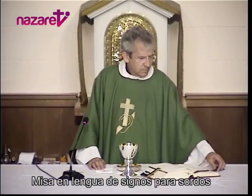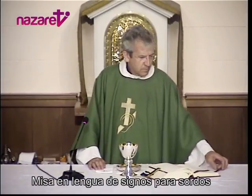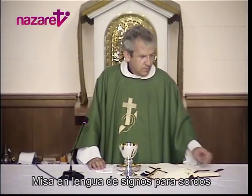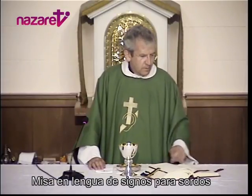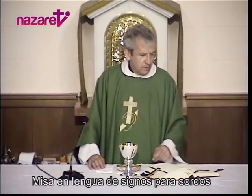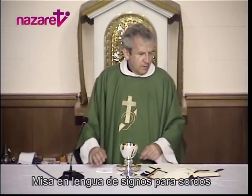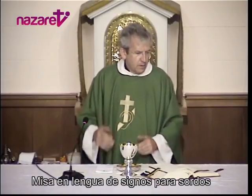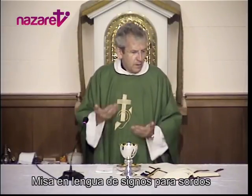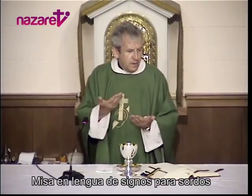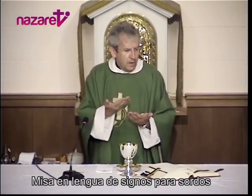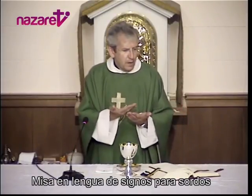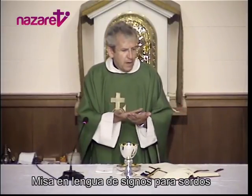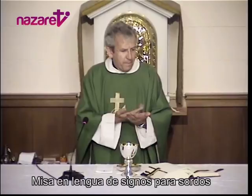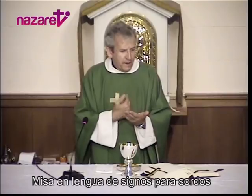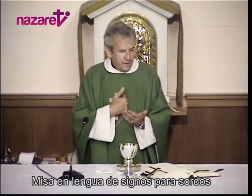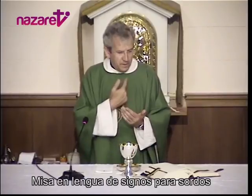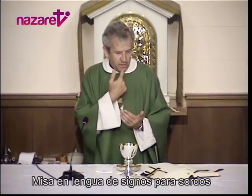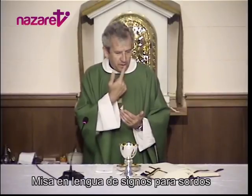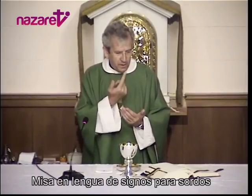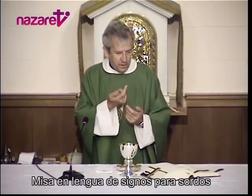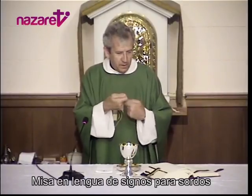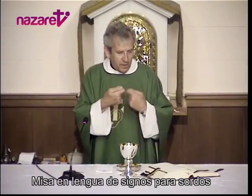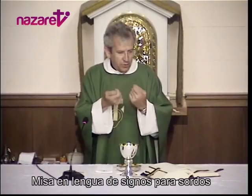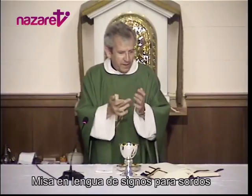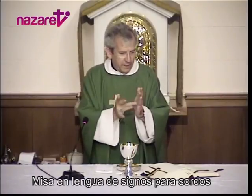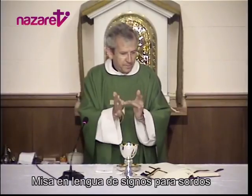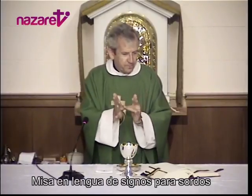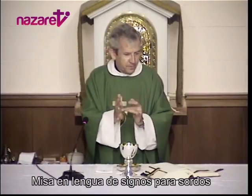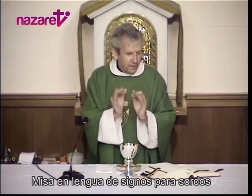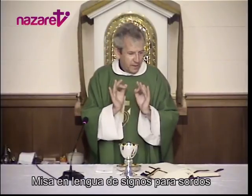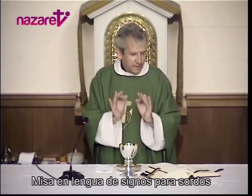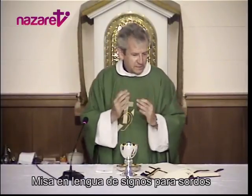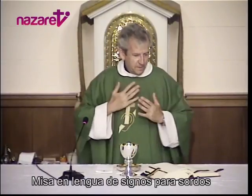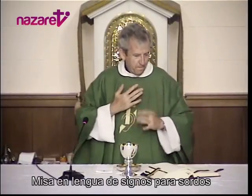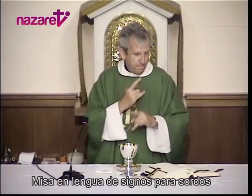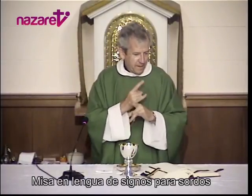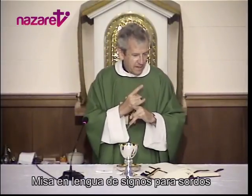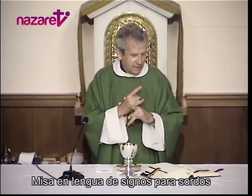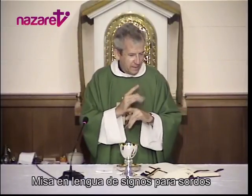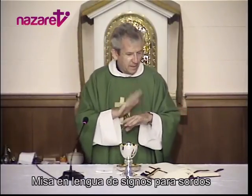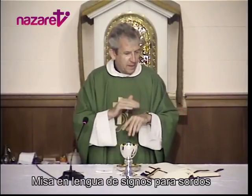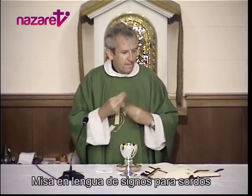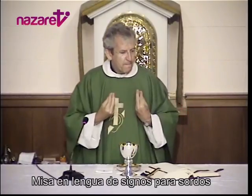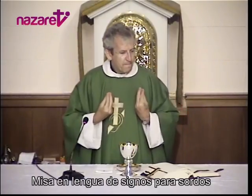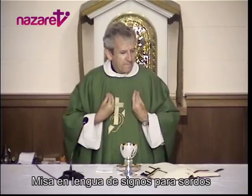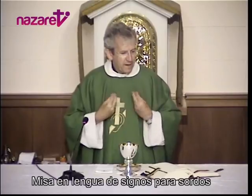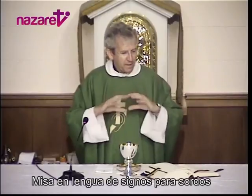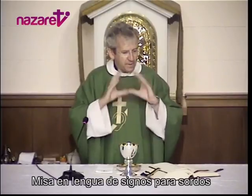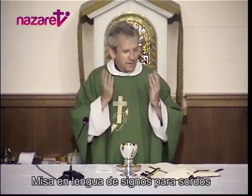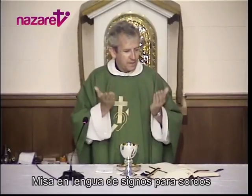El pan que yo daré es mi carne para la vida